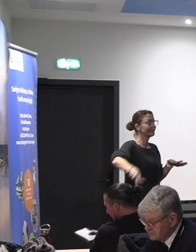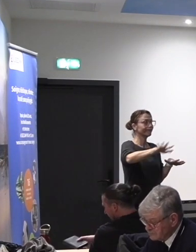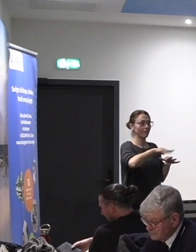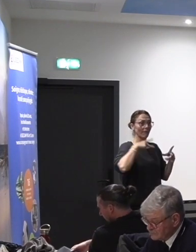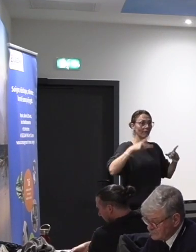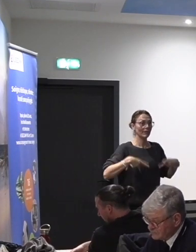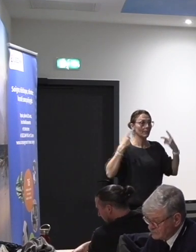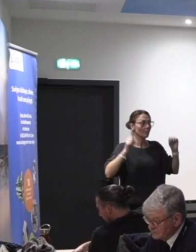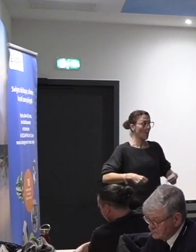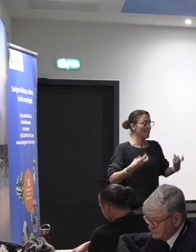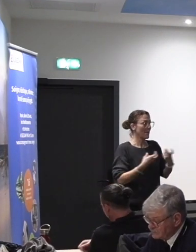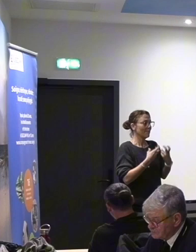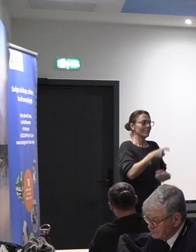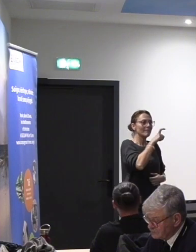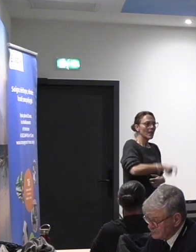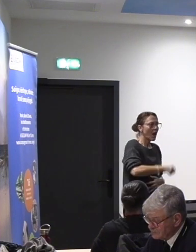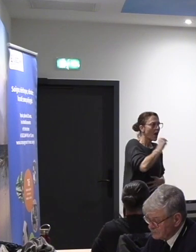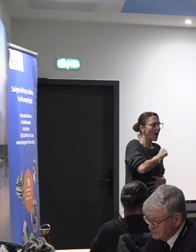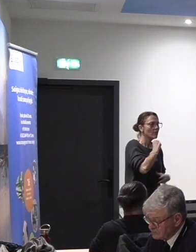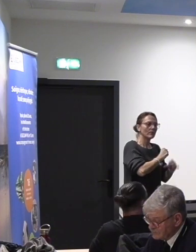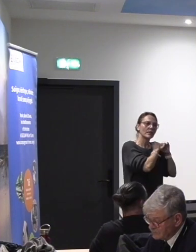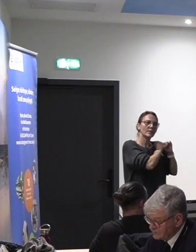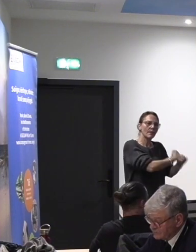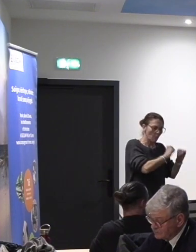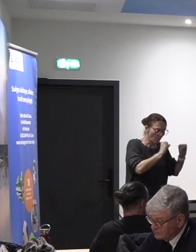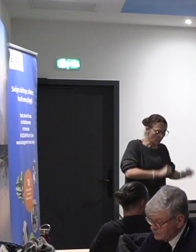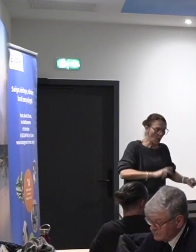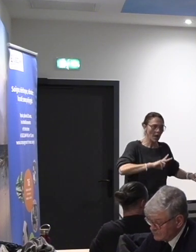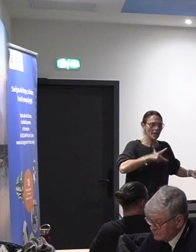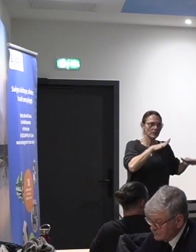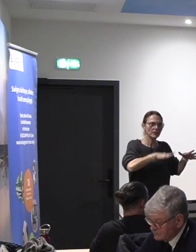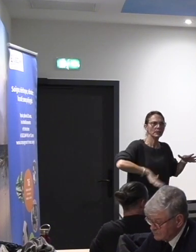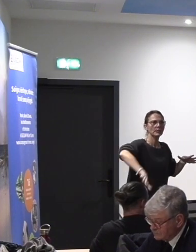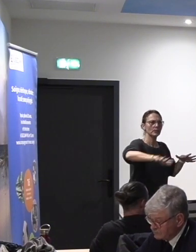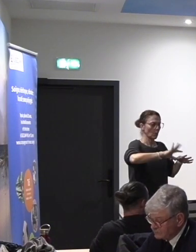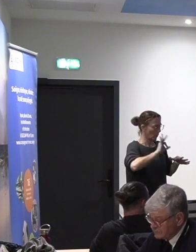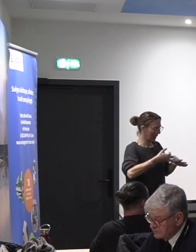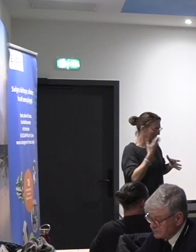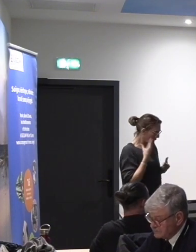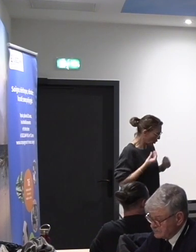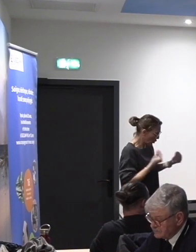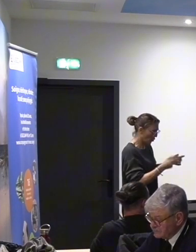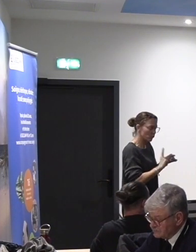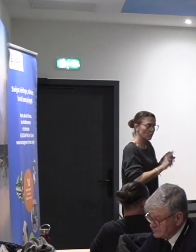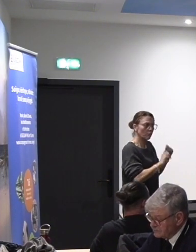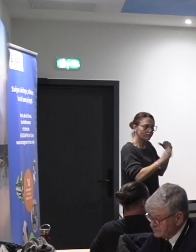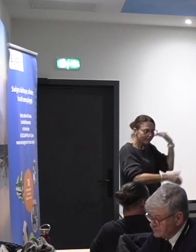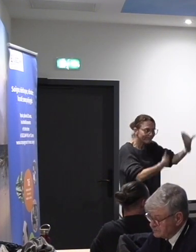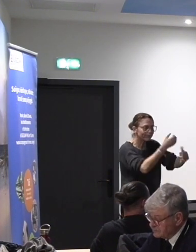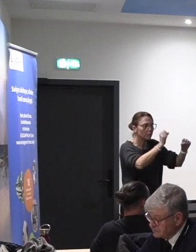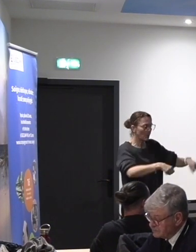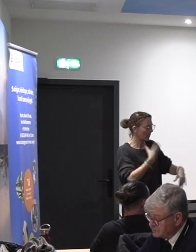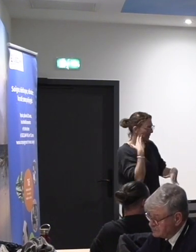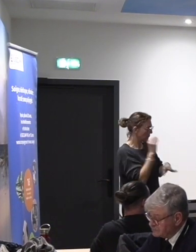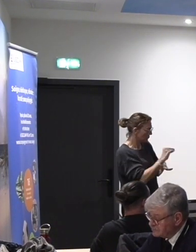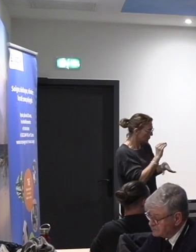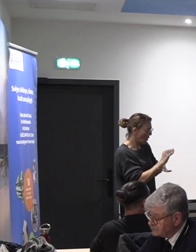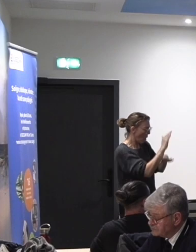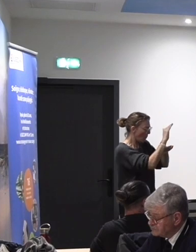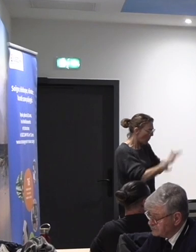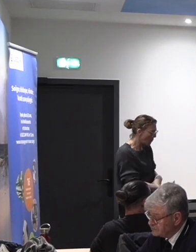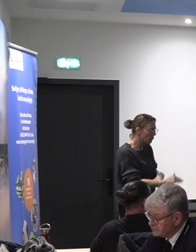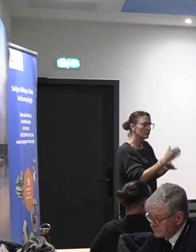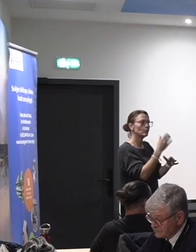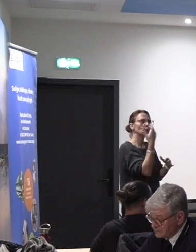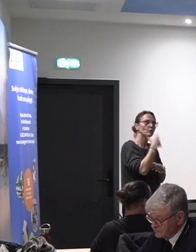qu'une personne âgée dépendante peut exister comme tout le monde? Ben oui, si on lui permet d'exister. Si on le nourrit, on le loge, on le protège du chaud, du